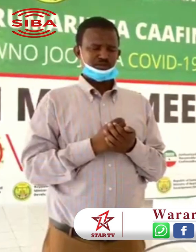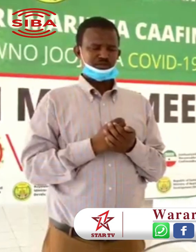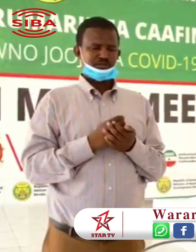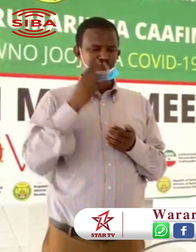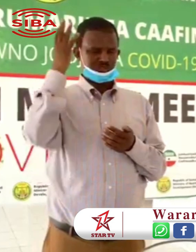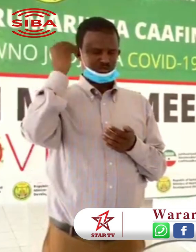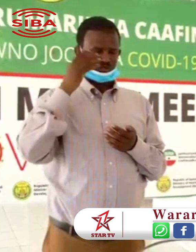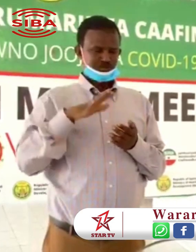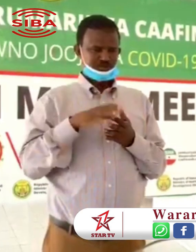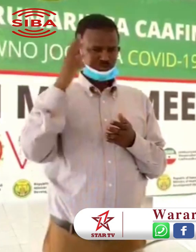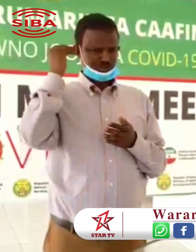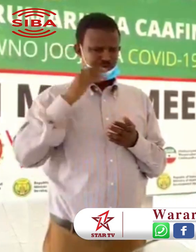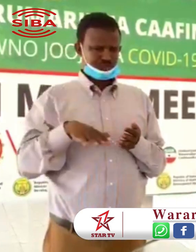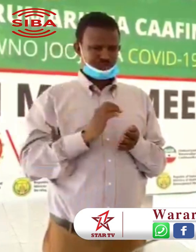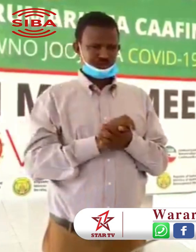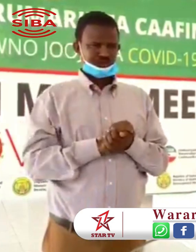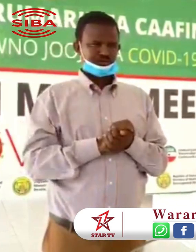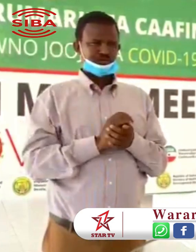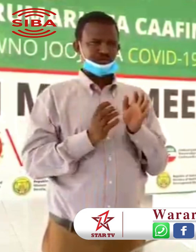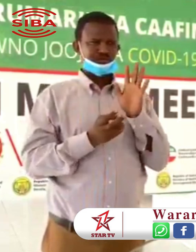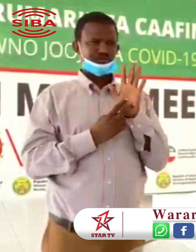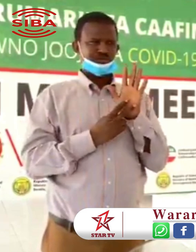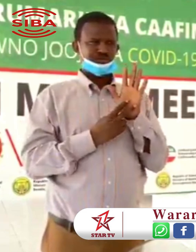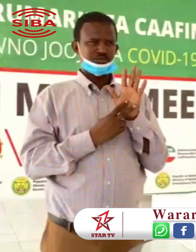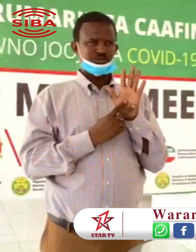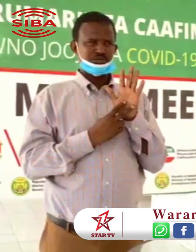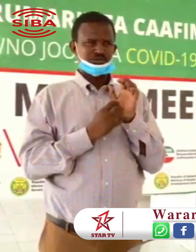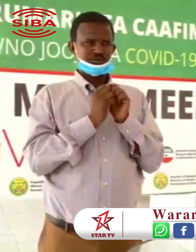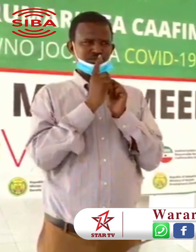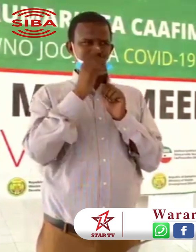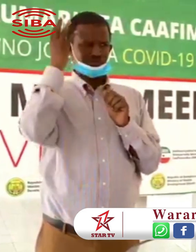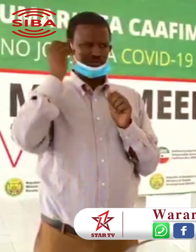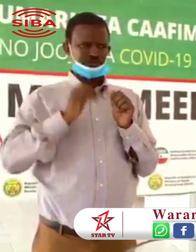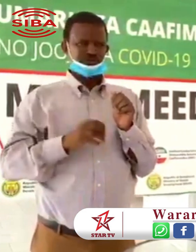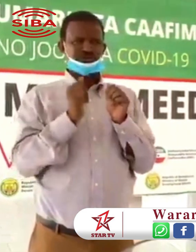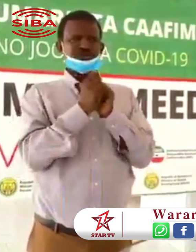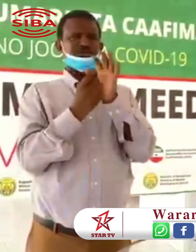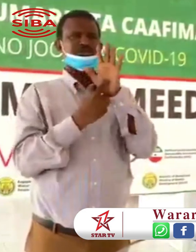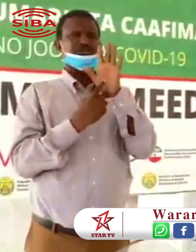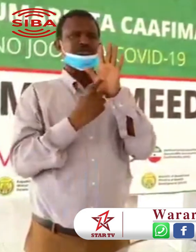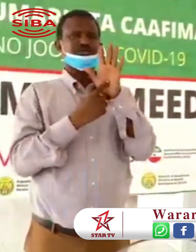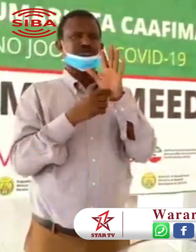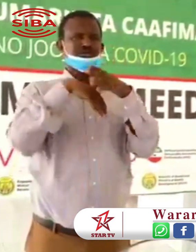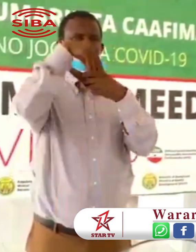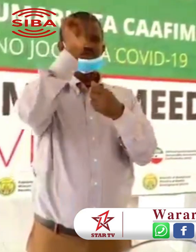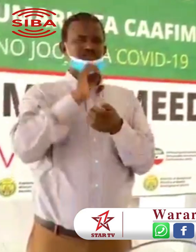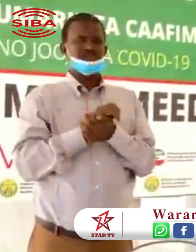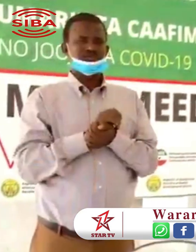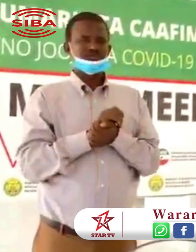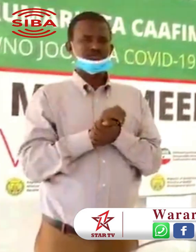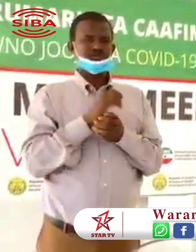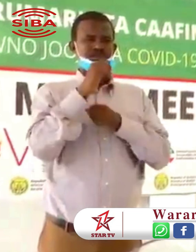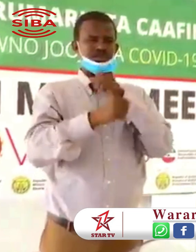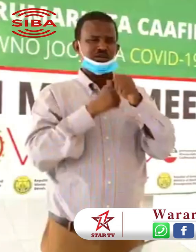ku sameysay 103 qof isla markaasina ay ka heshay xanuunka 17 qof 12 qof oo rag 12 qof oo